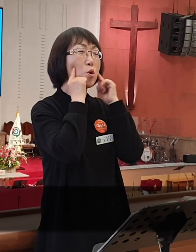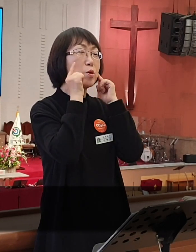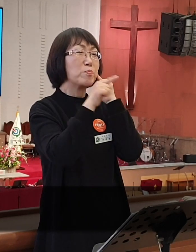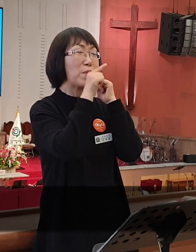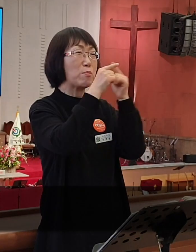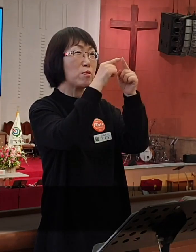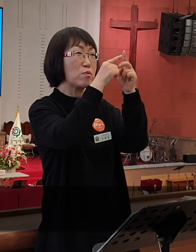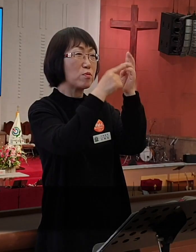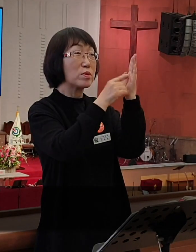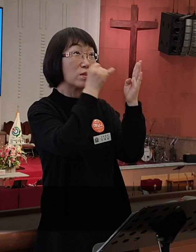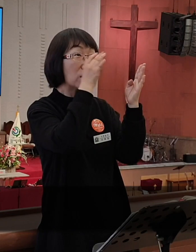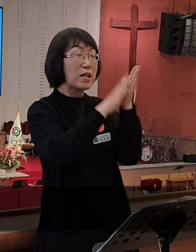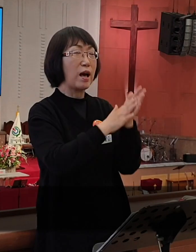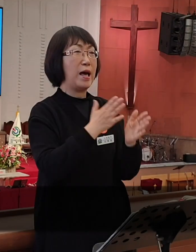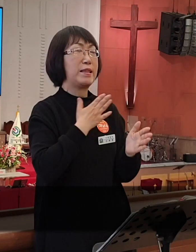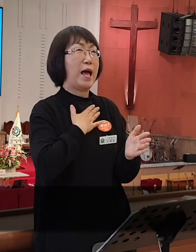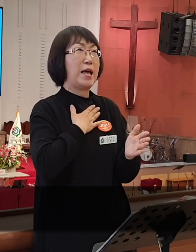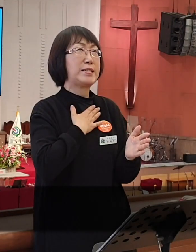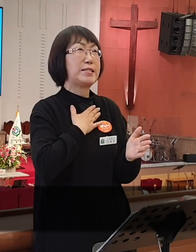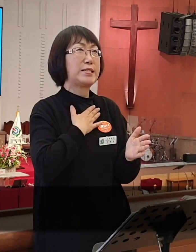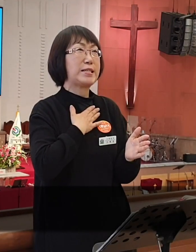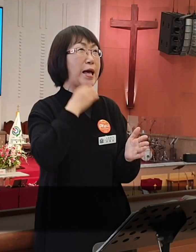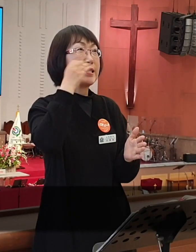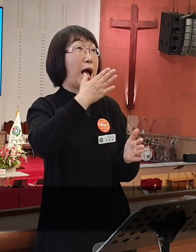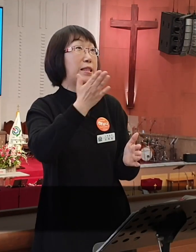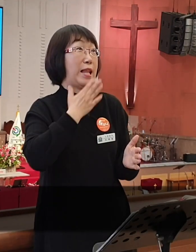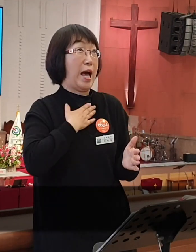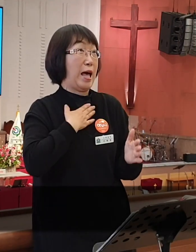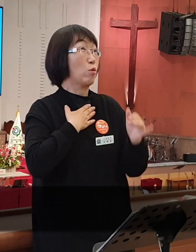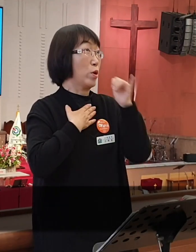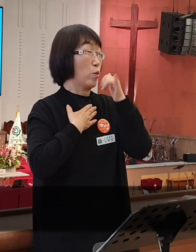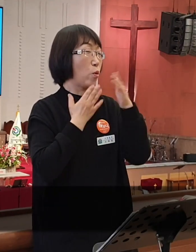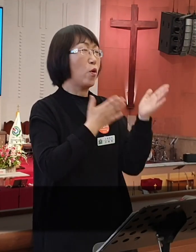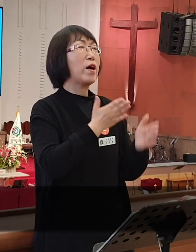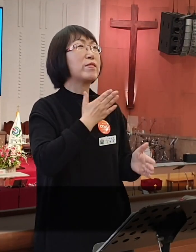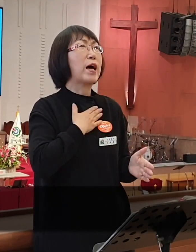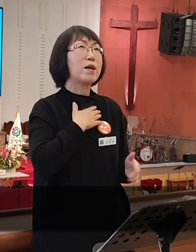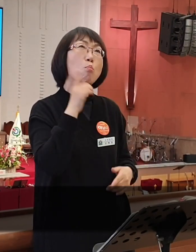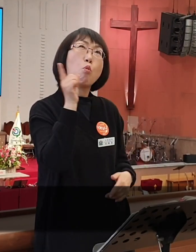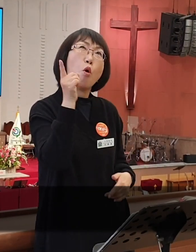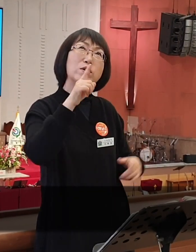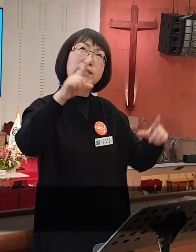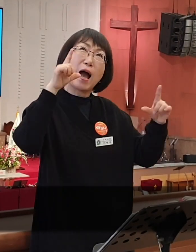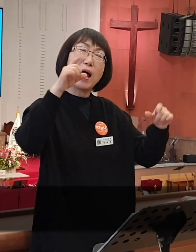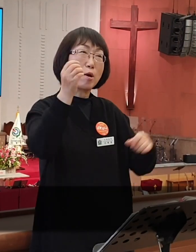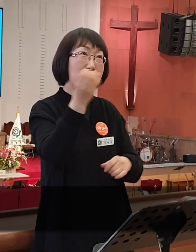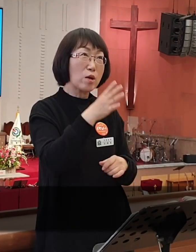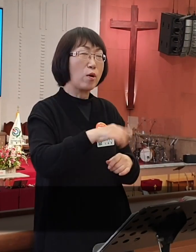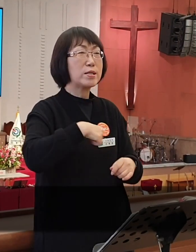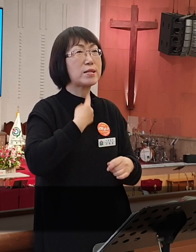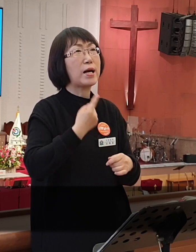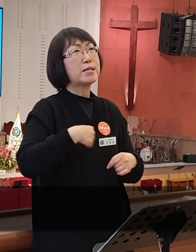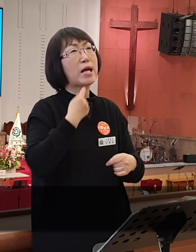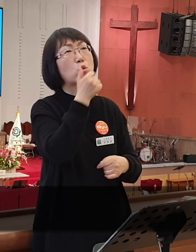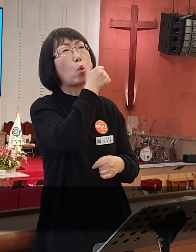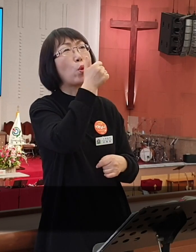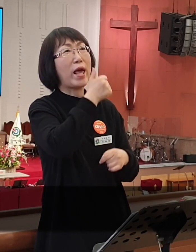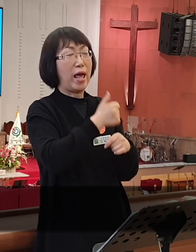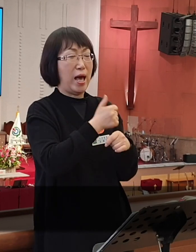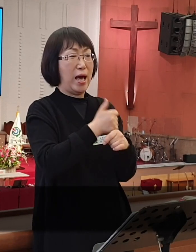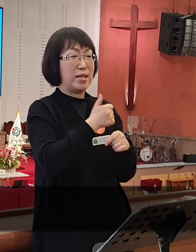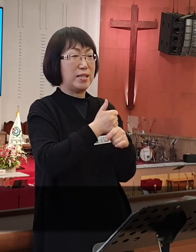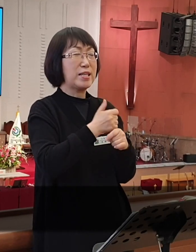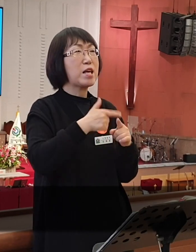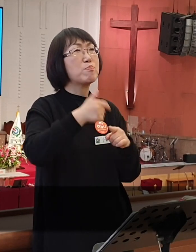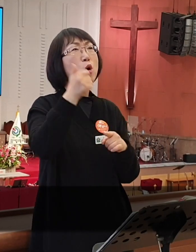군데 나와요. 그냥 나는 나다라고 하는 구절들이 좀 있고요. 그리고 나는 무엇이다 라고 해서 자기 자신을 소개하는,